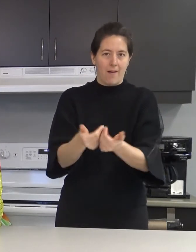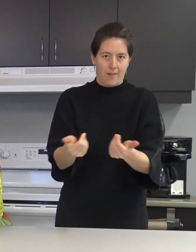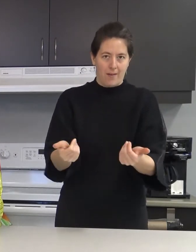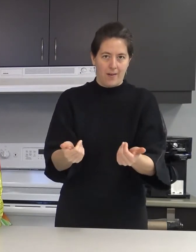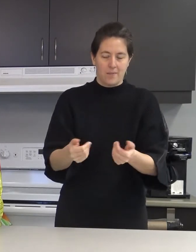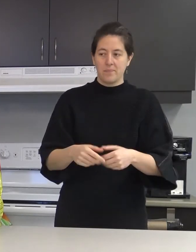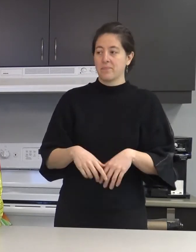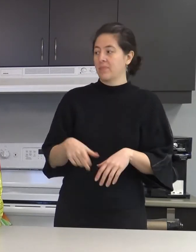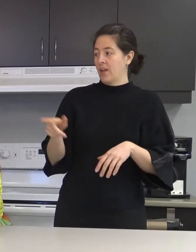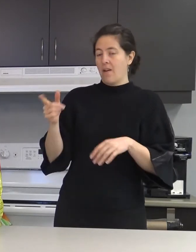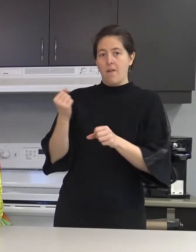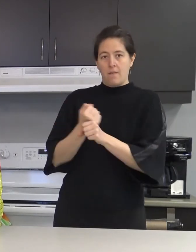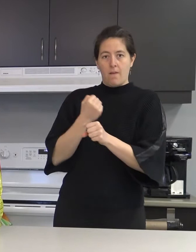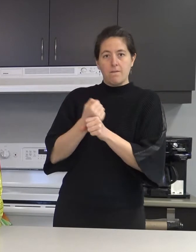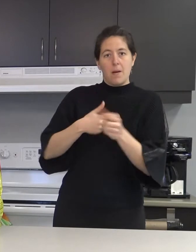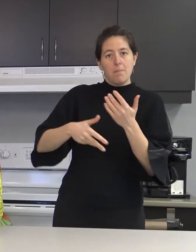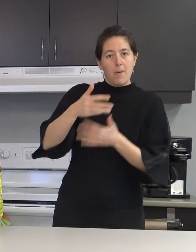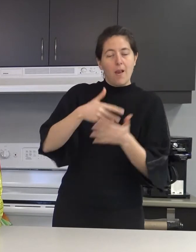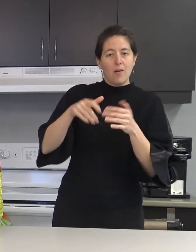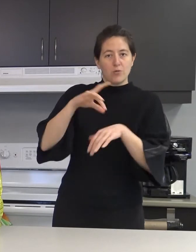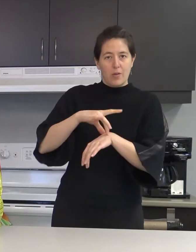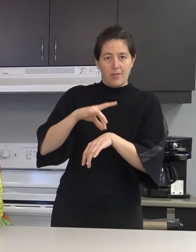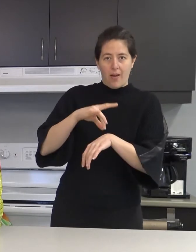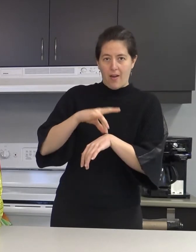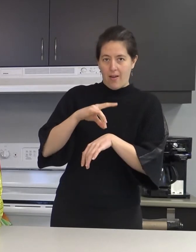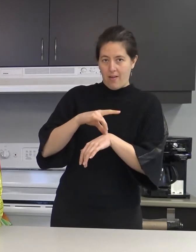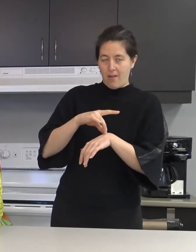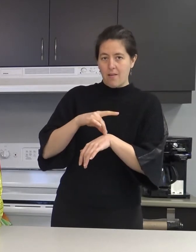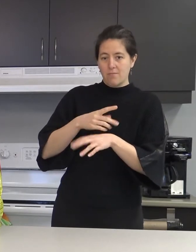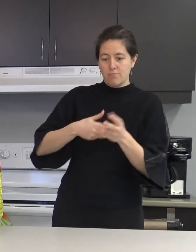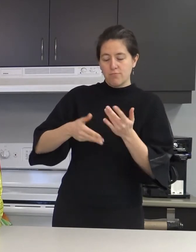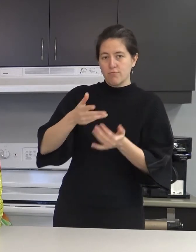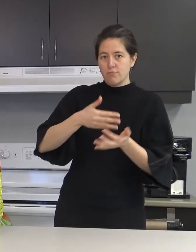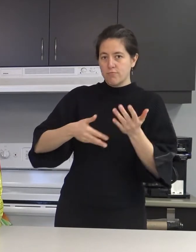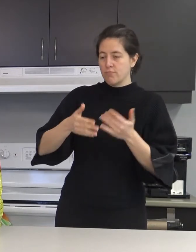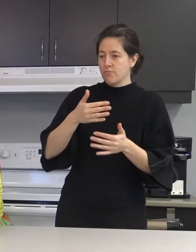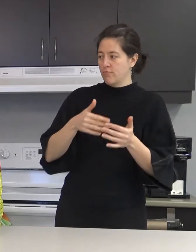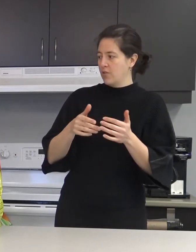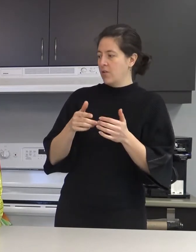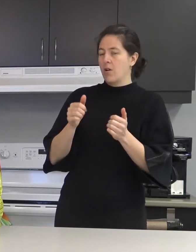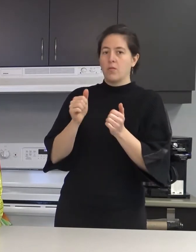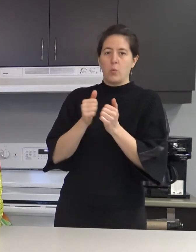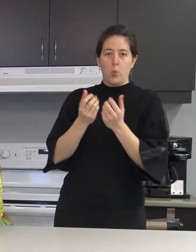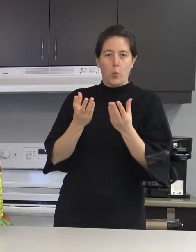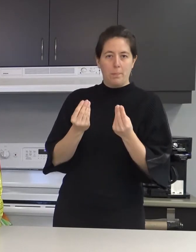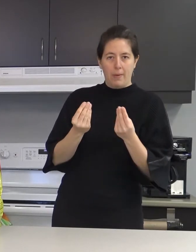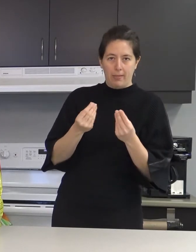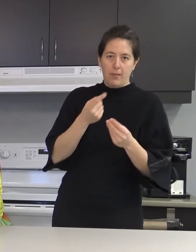un terreau, un mélange de terreau qu'on humidifie.